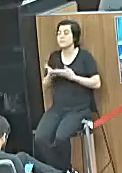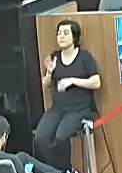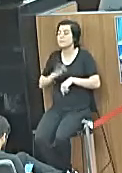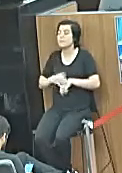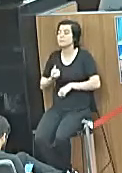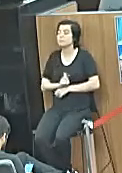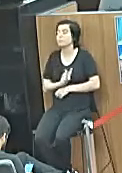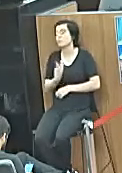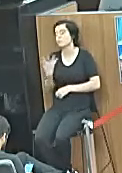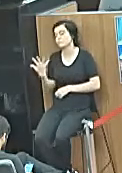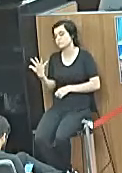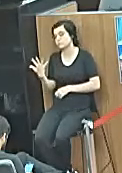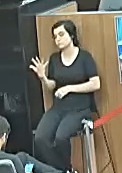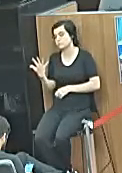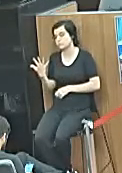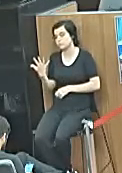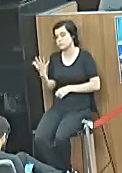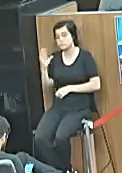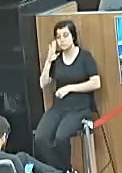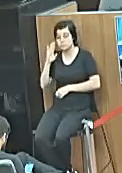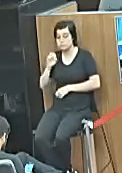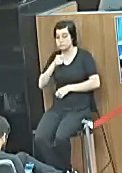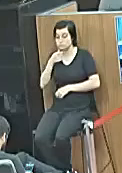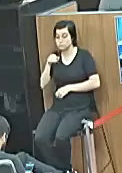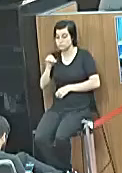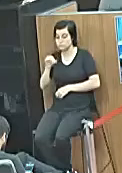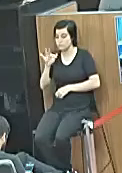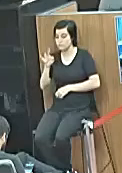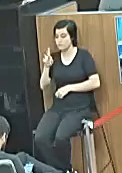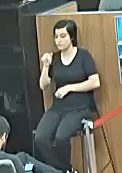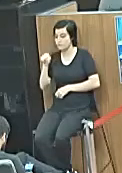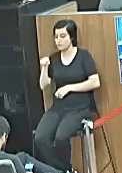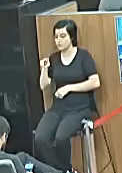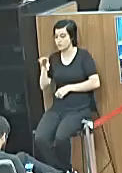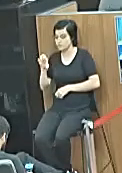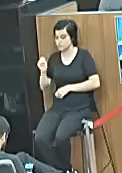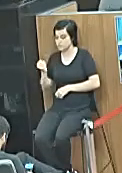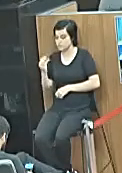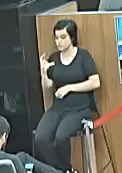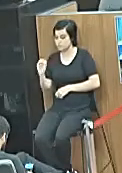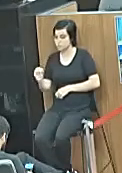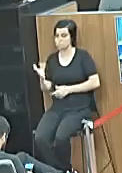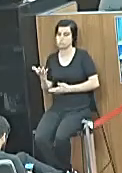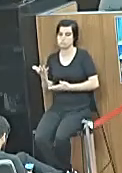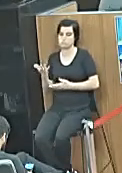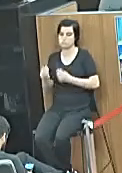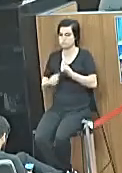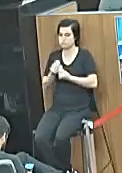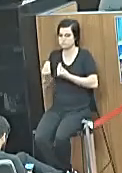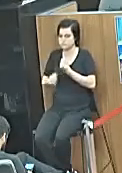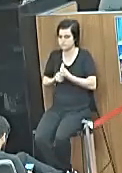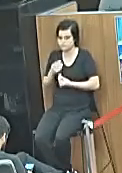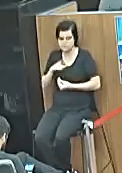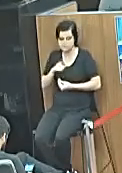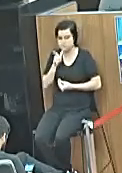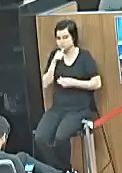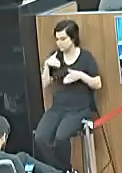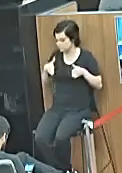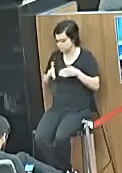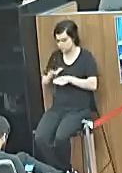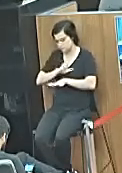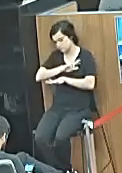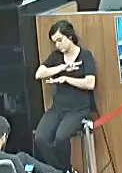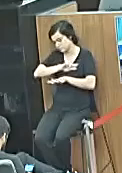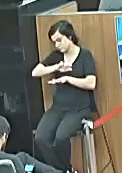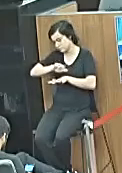são francisco o jequitinhonha o rio grande na região do triângulo mineiro que pude conseqüentemente é um afluente da bacia do rio